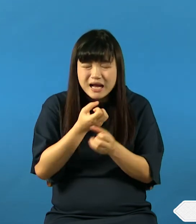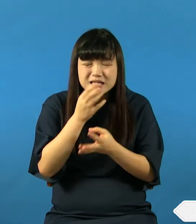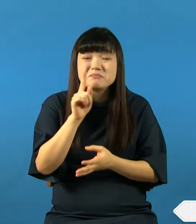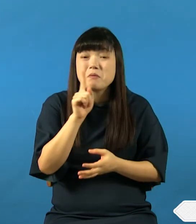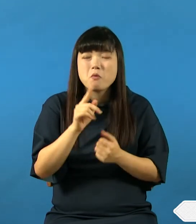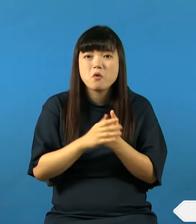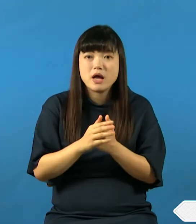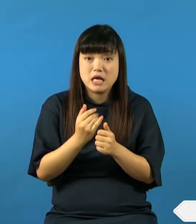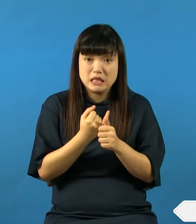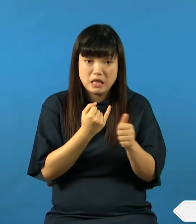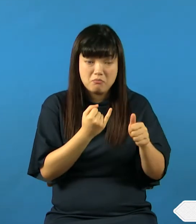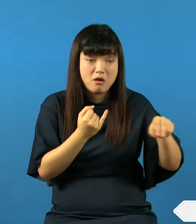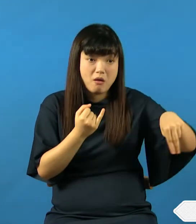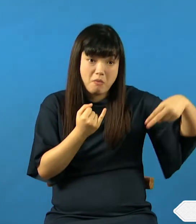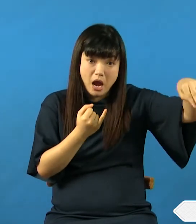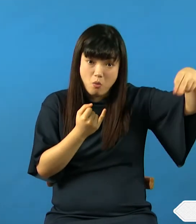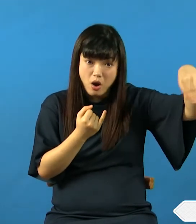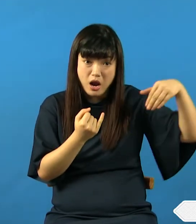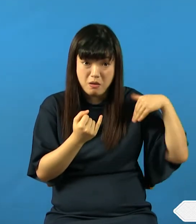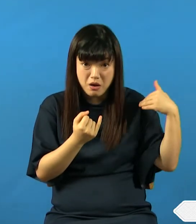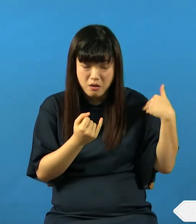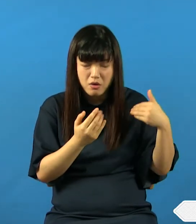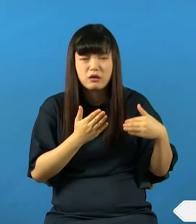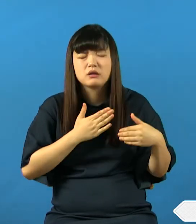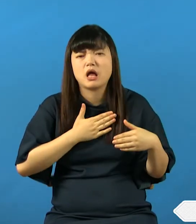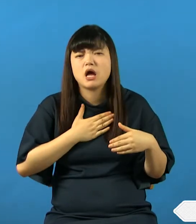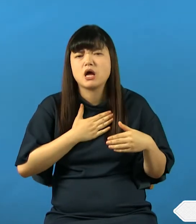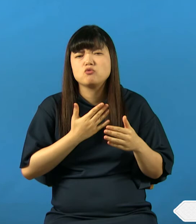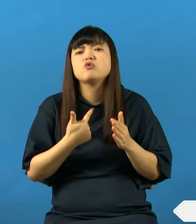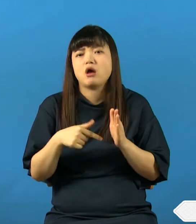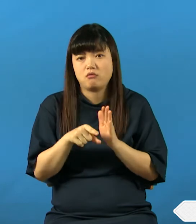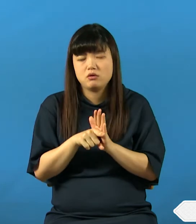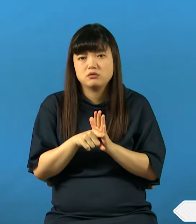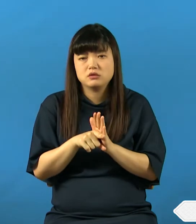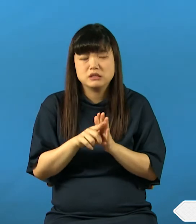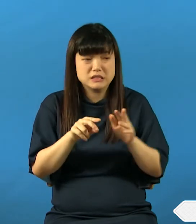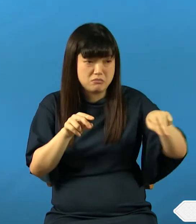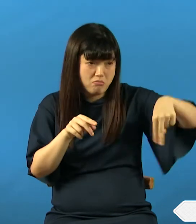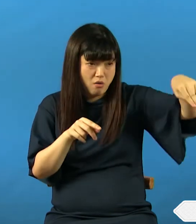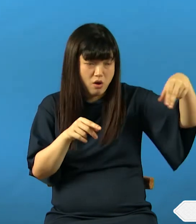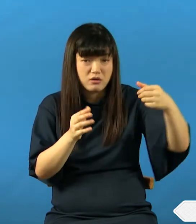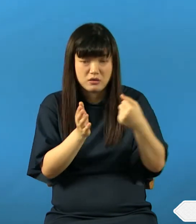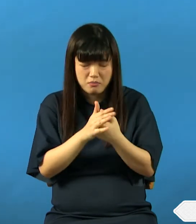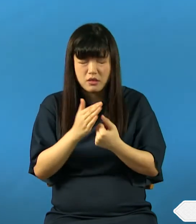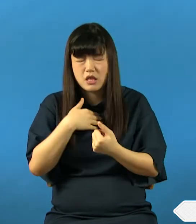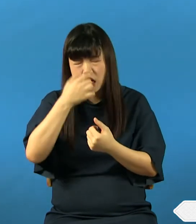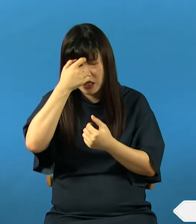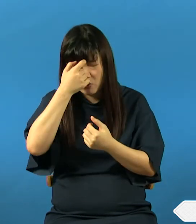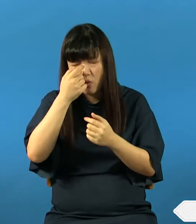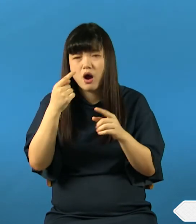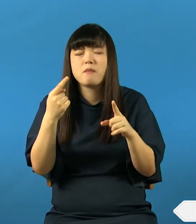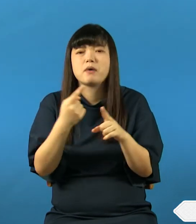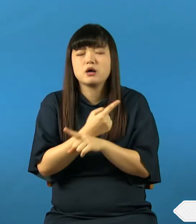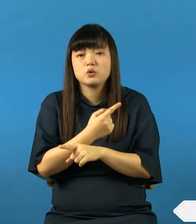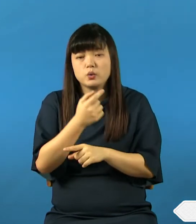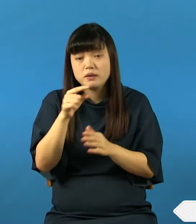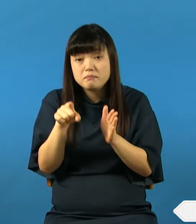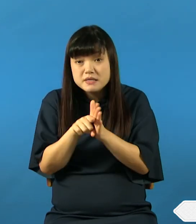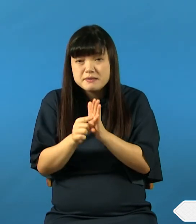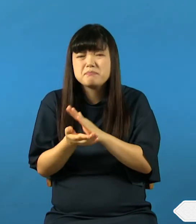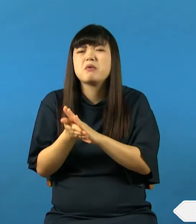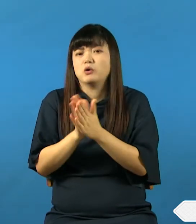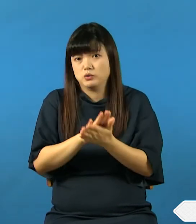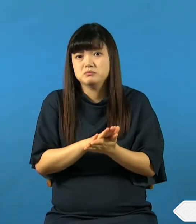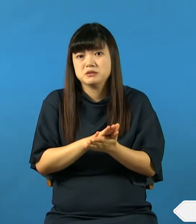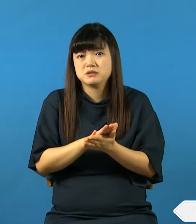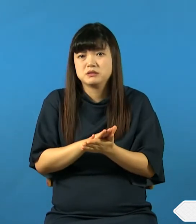마지막 간증의 말이 이렇습니다. 남편의 방황은 나를 위한 것이었습니다. 그 방황 때문에 내 기도가 달라지고 내